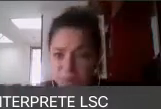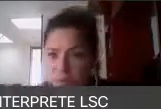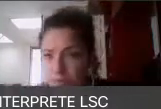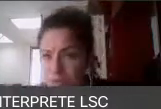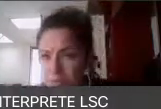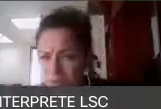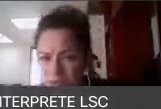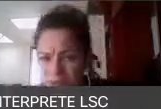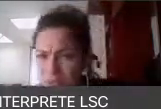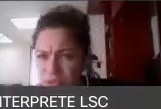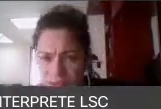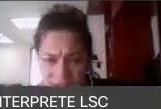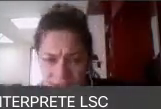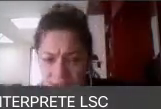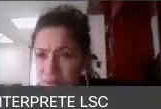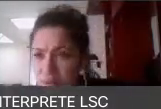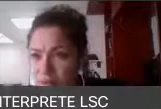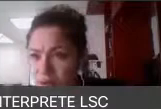Sí, pero espérame, ¿dónde vemos salir?